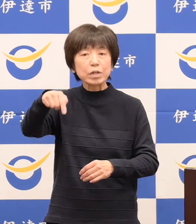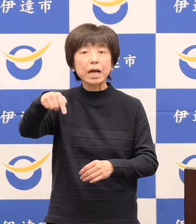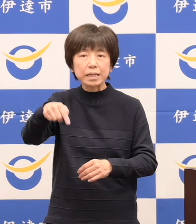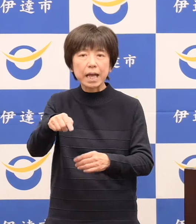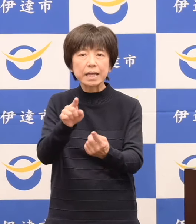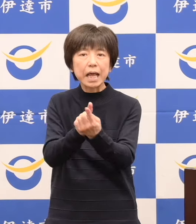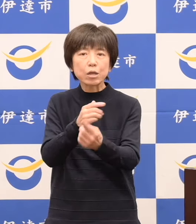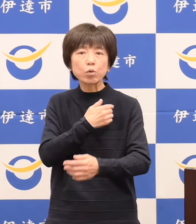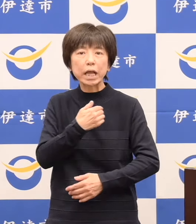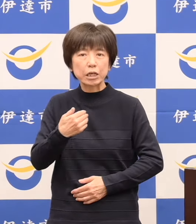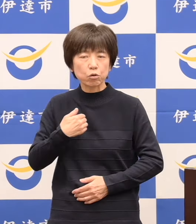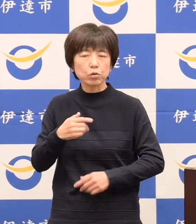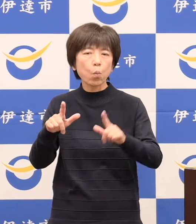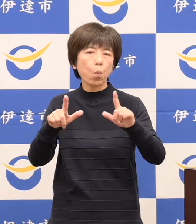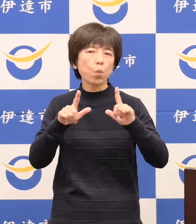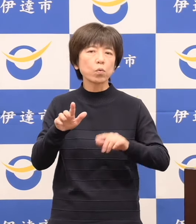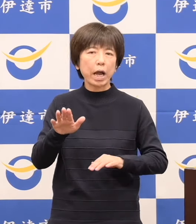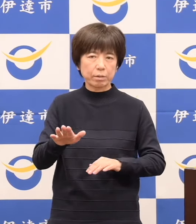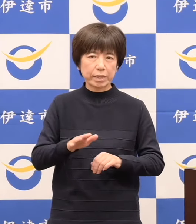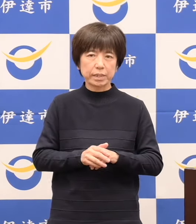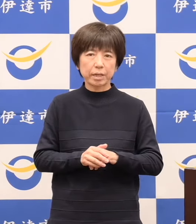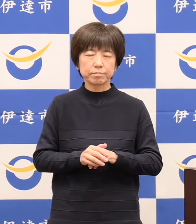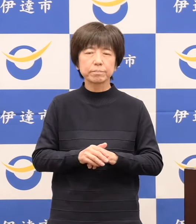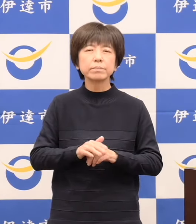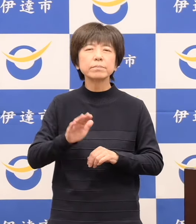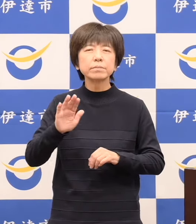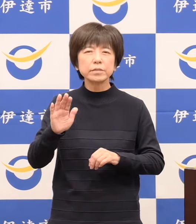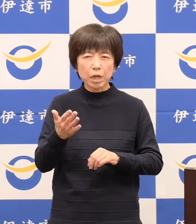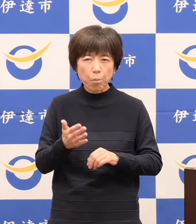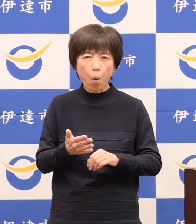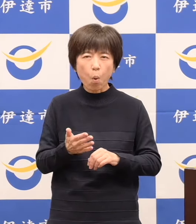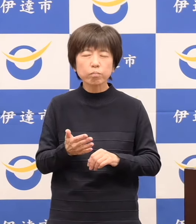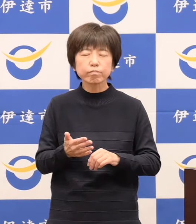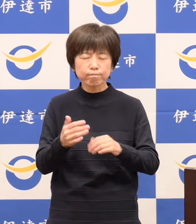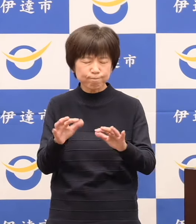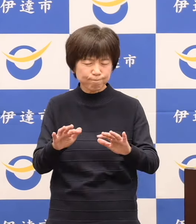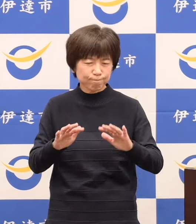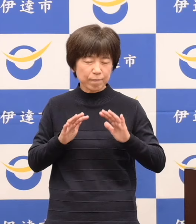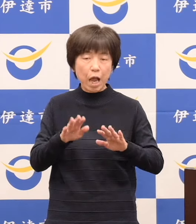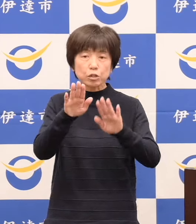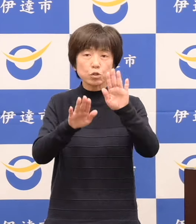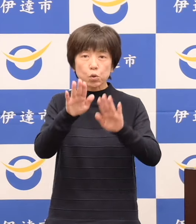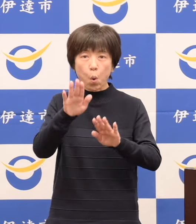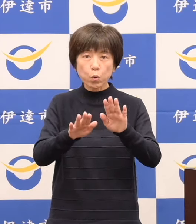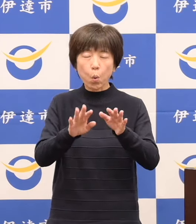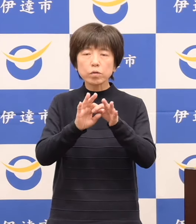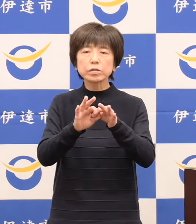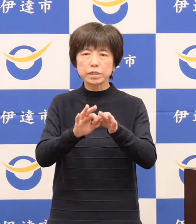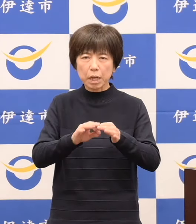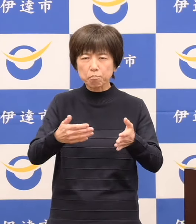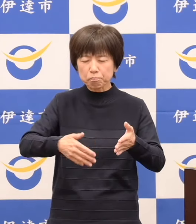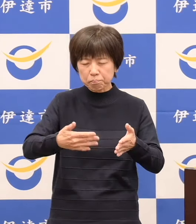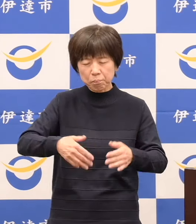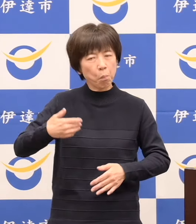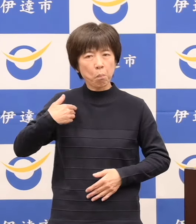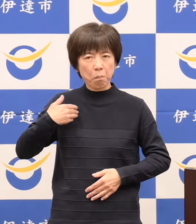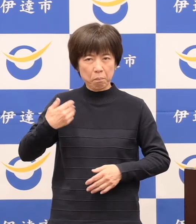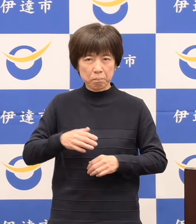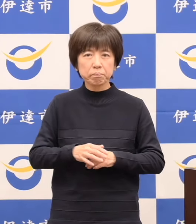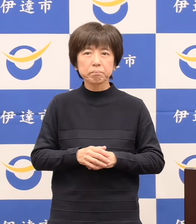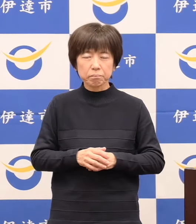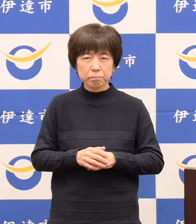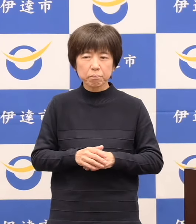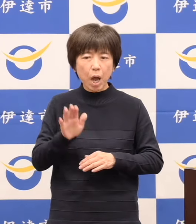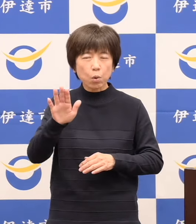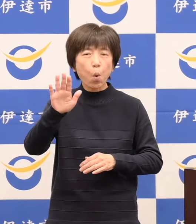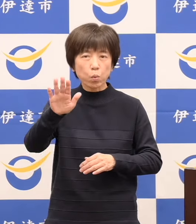ので、まだただ被害の状況についてまだ確定していないということですので、今後被害が大きくあるということであり